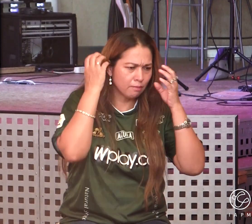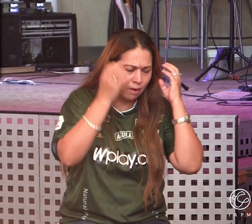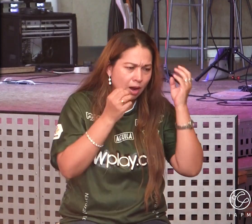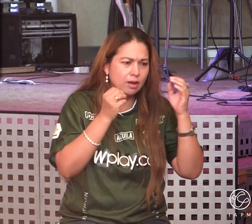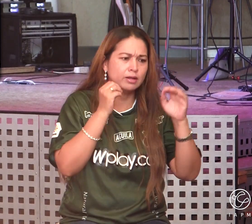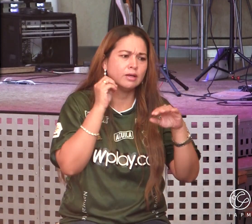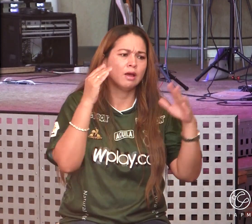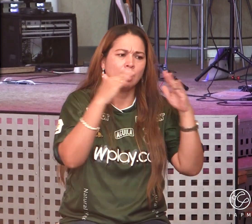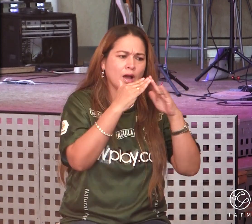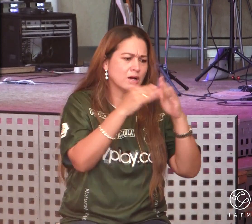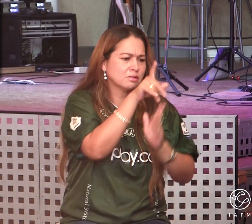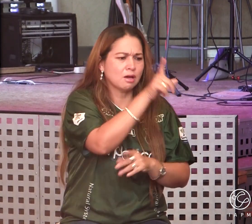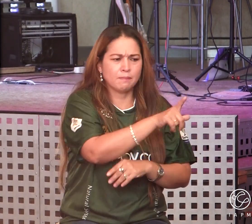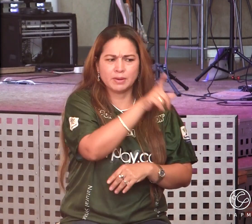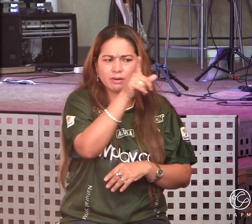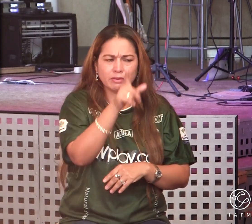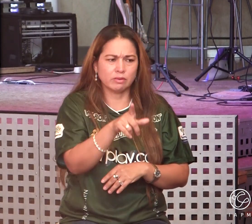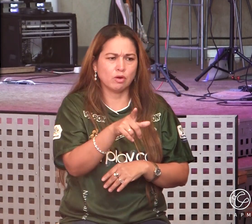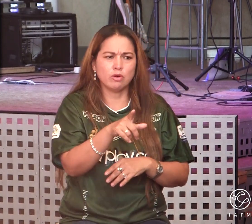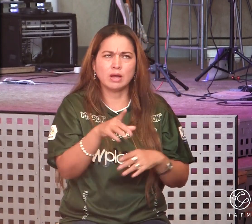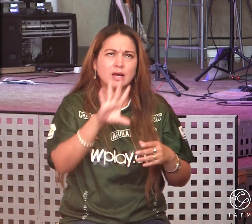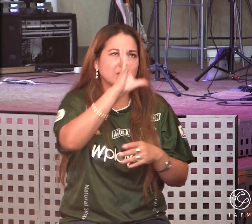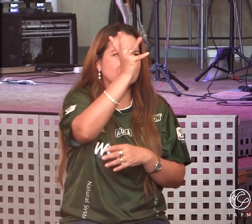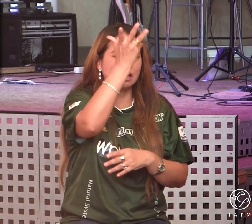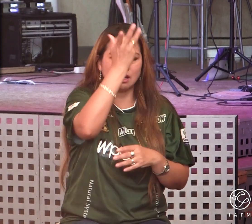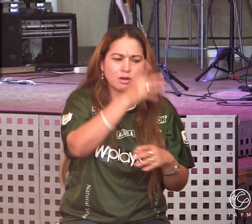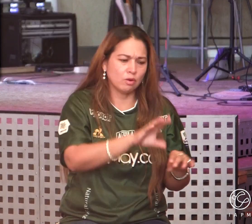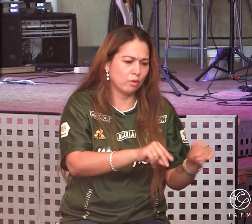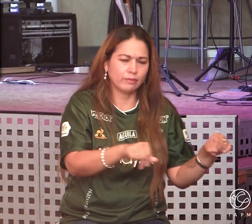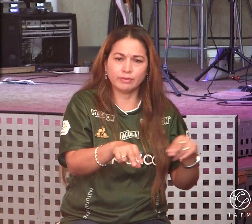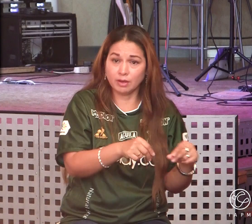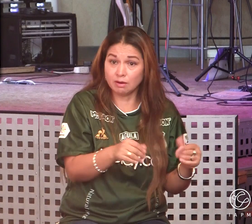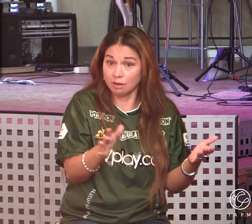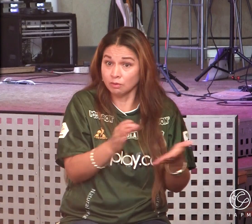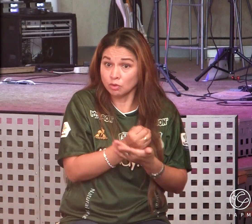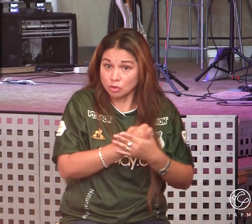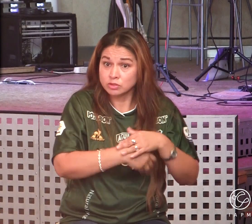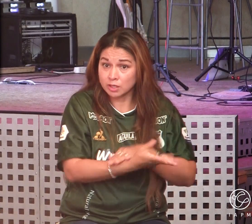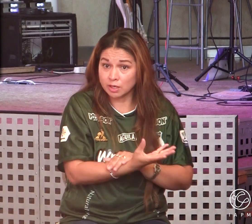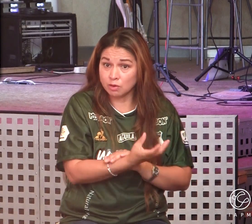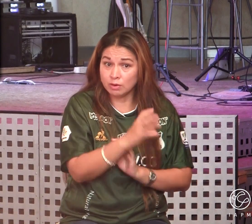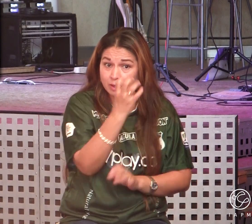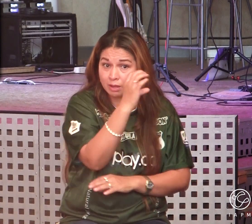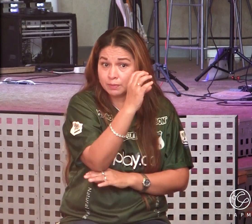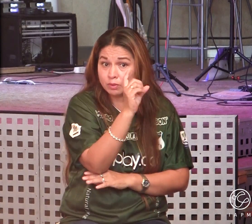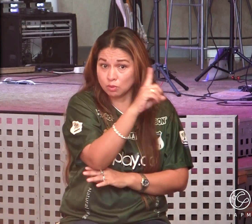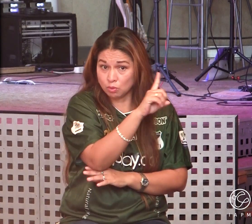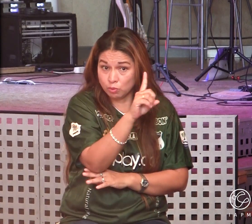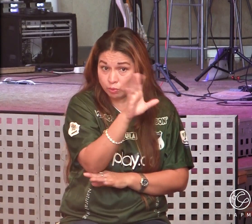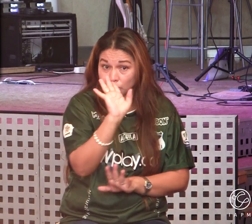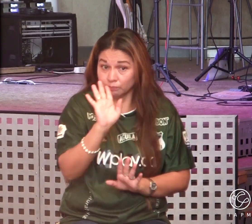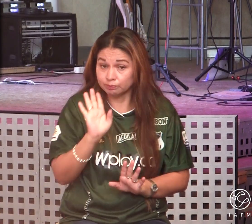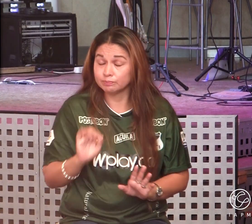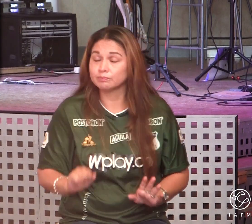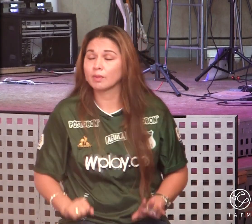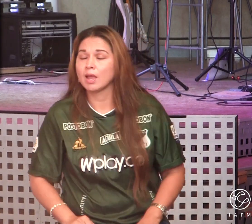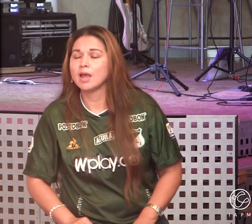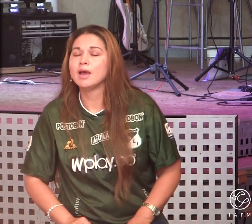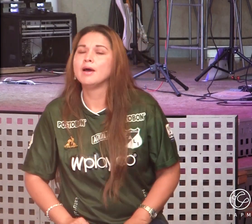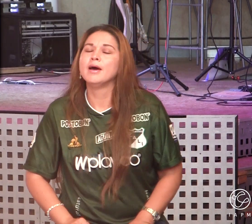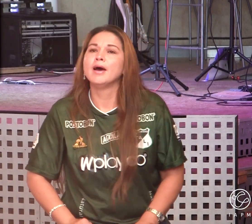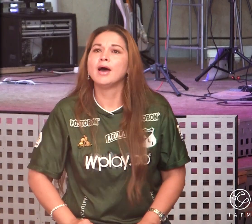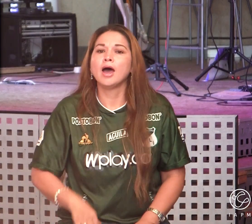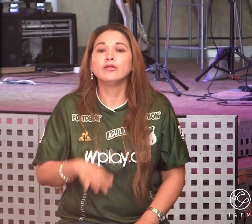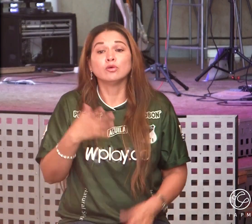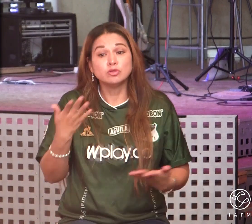trata como de explicarnos algunas de manera más detallada y nos brinda información muy importante. Vamos a leer los primeros versículos. ¿Están